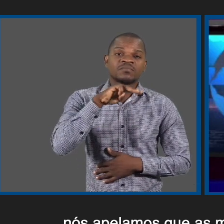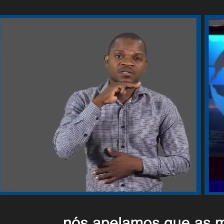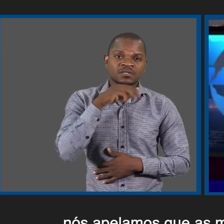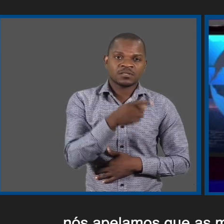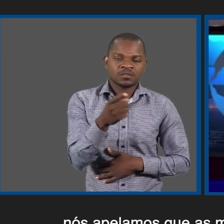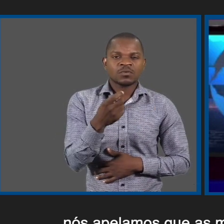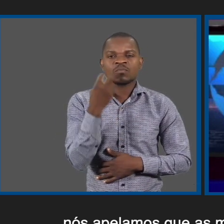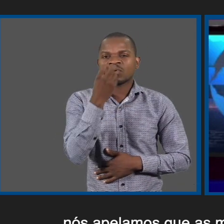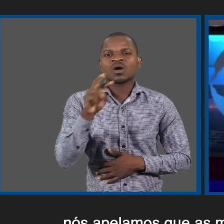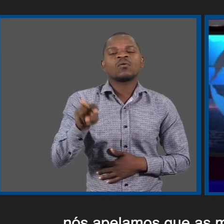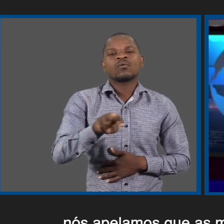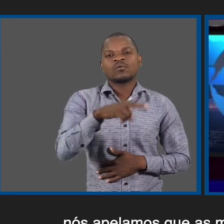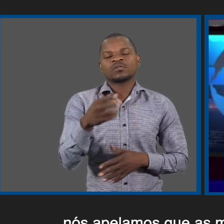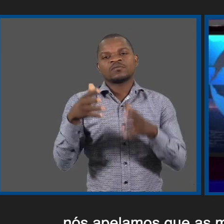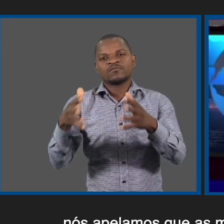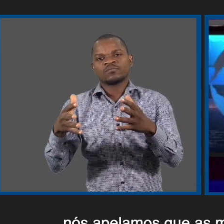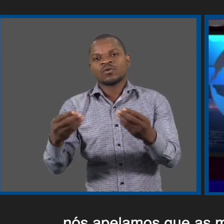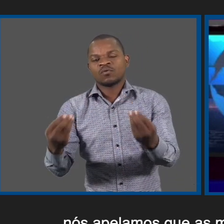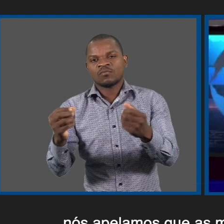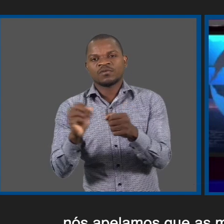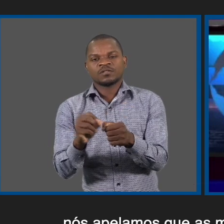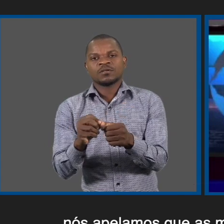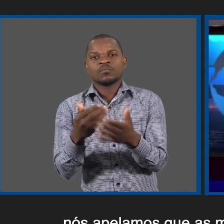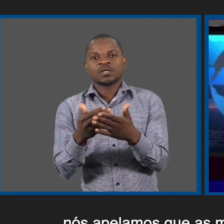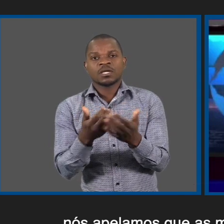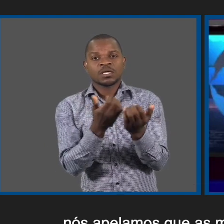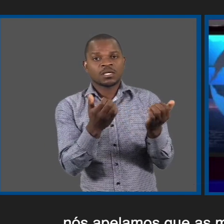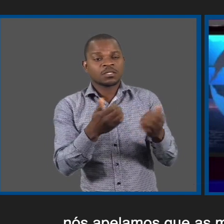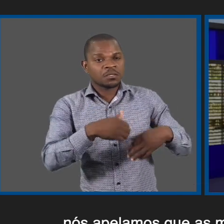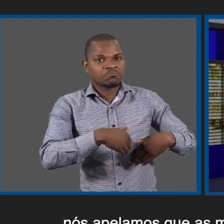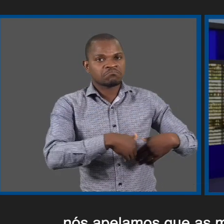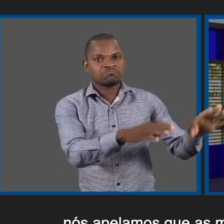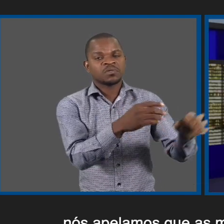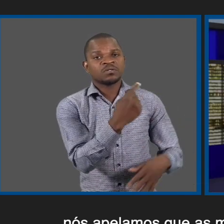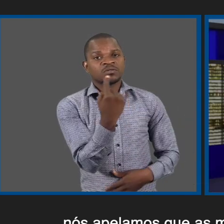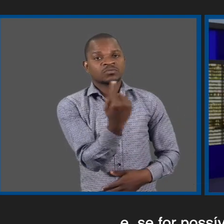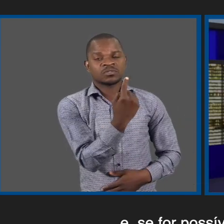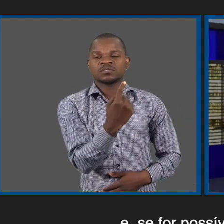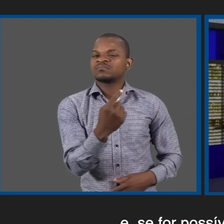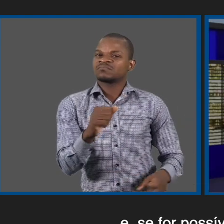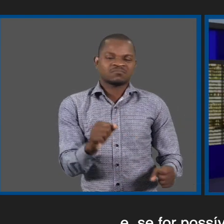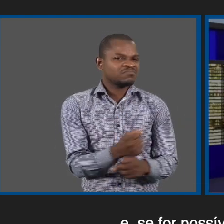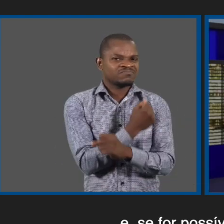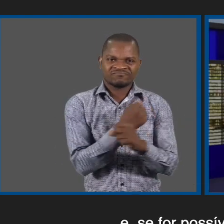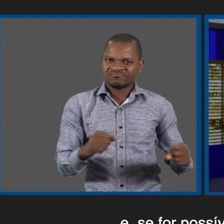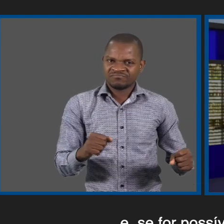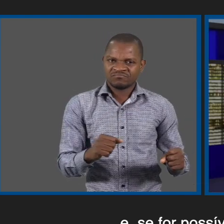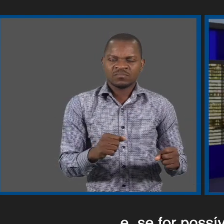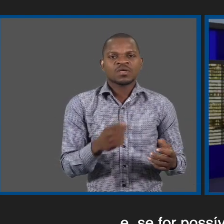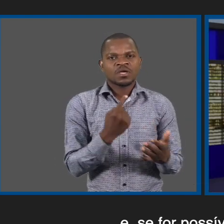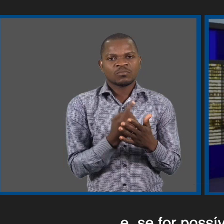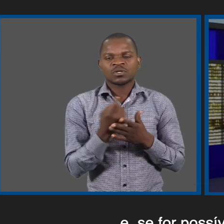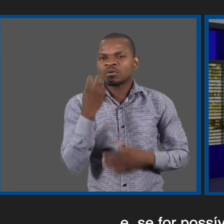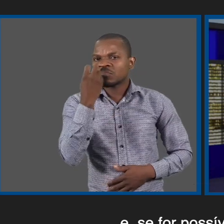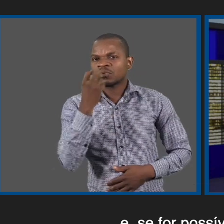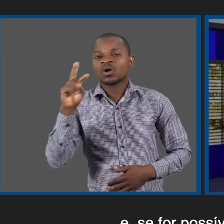formas alternativas de nunca deixar as crianças em casa sozinhas e, se